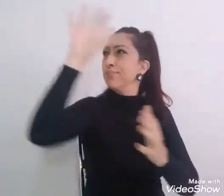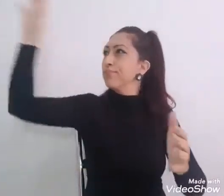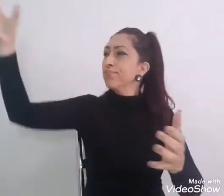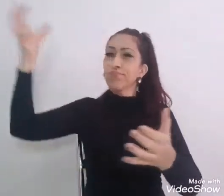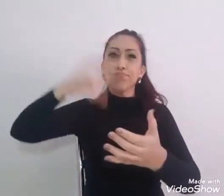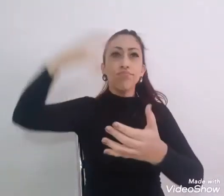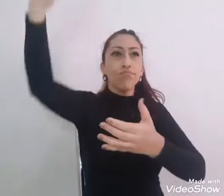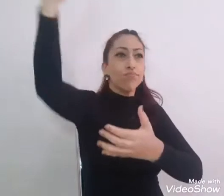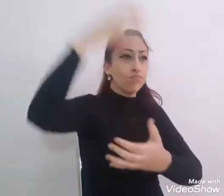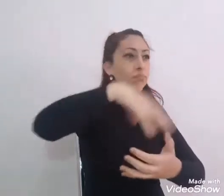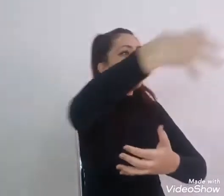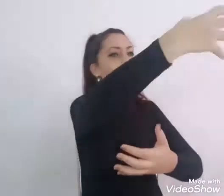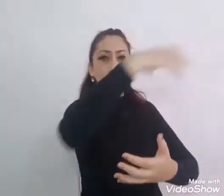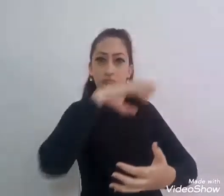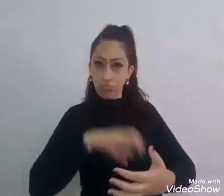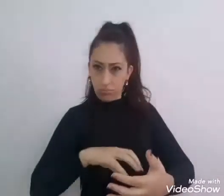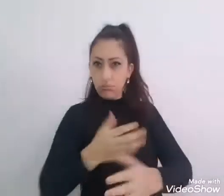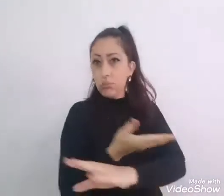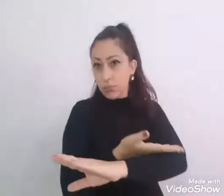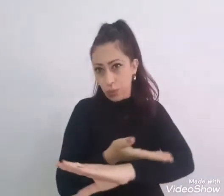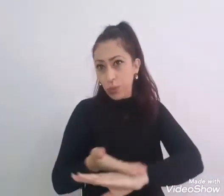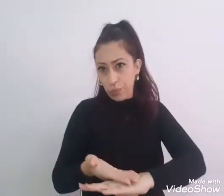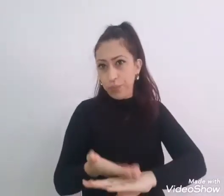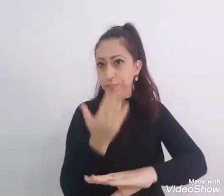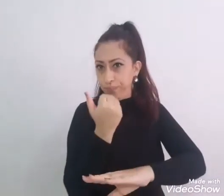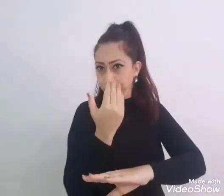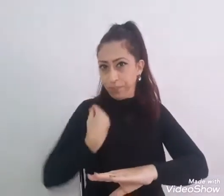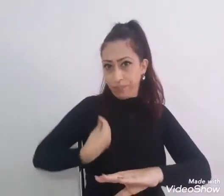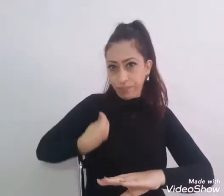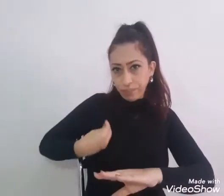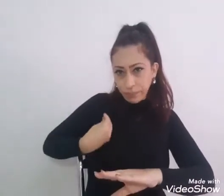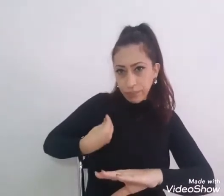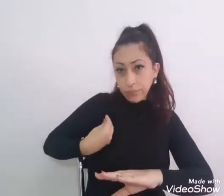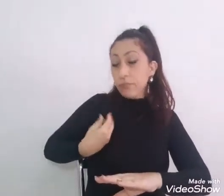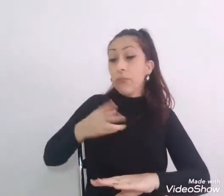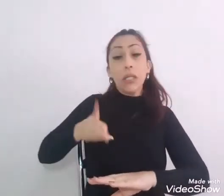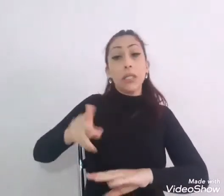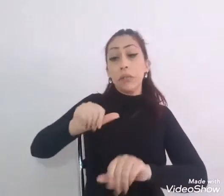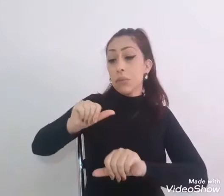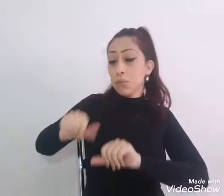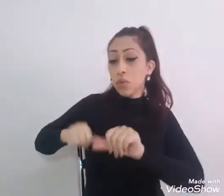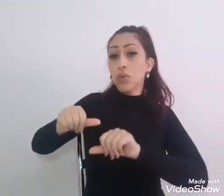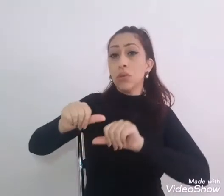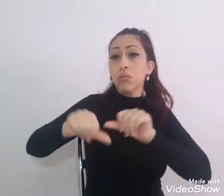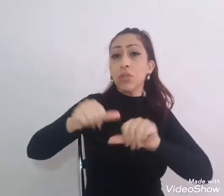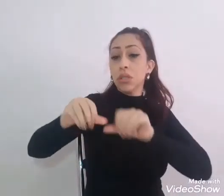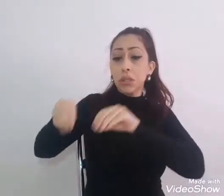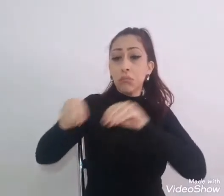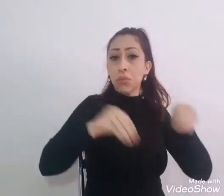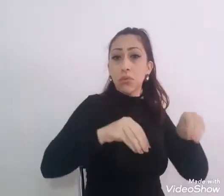Então, eles estavam em uma constante mudança, né? Porque acabava a caça em determinado lugar,